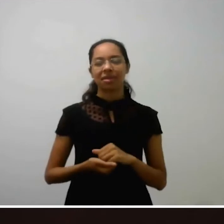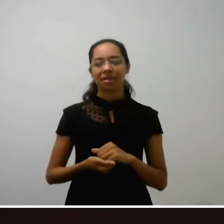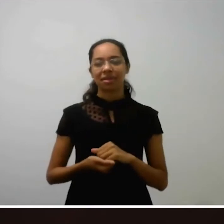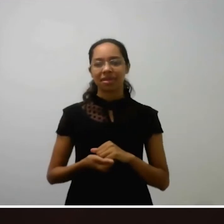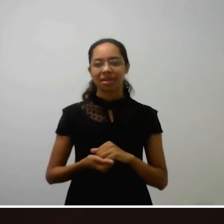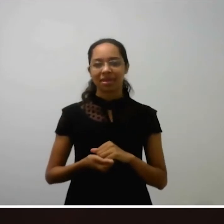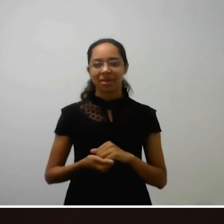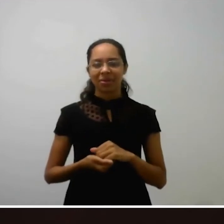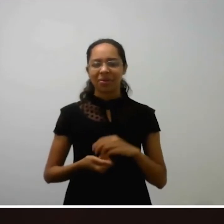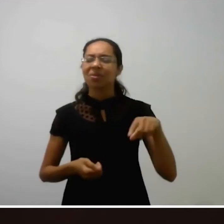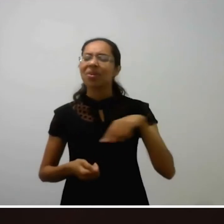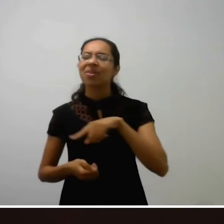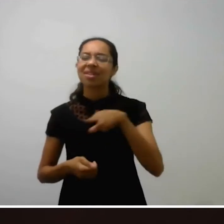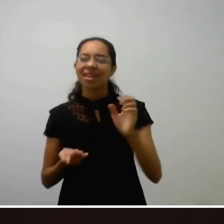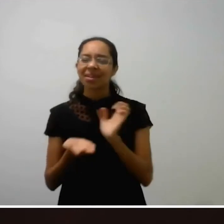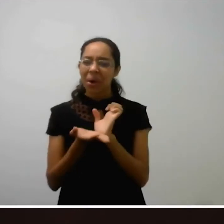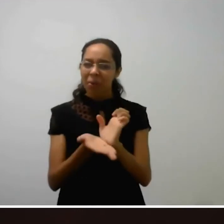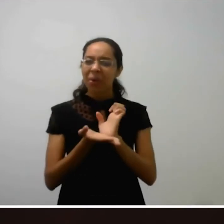hein?